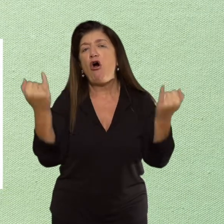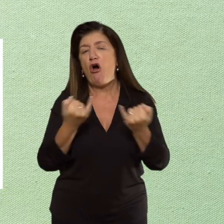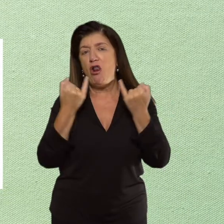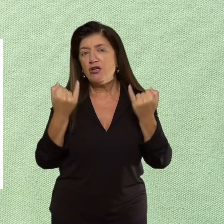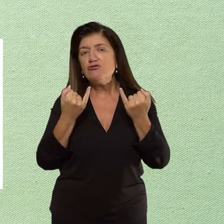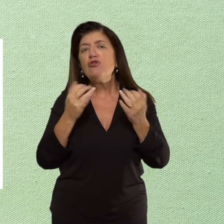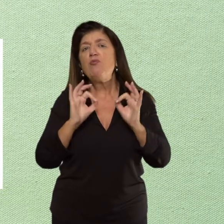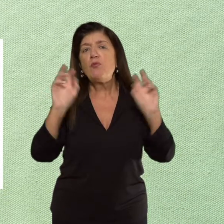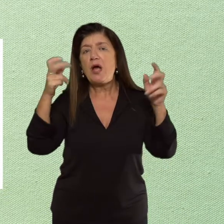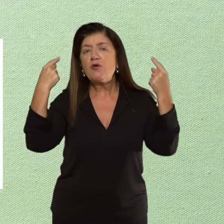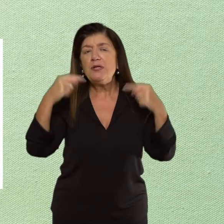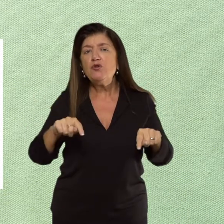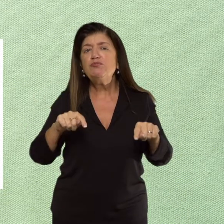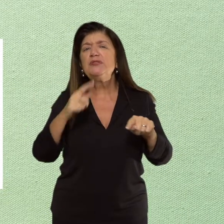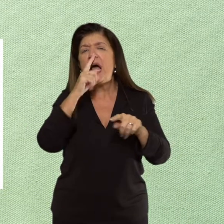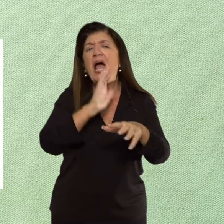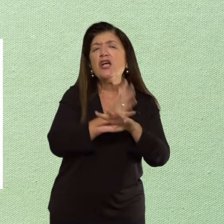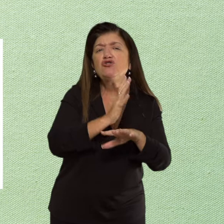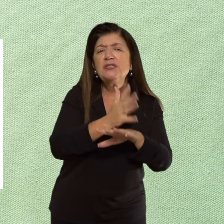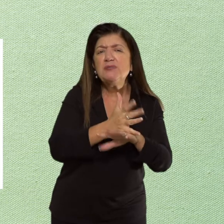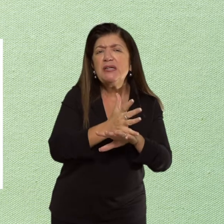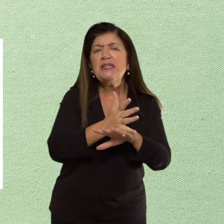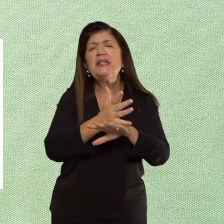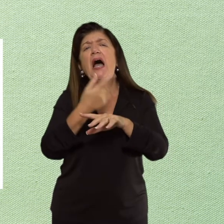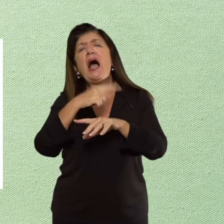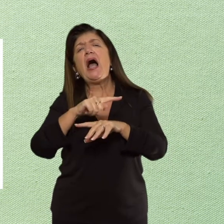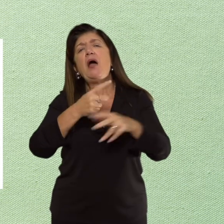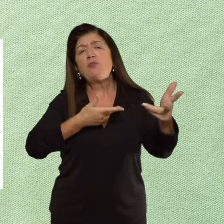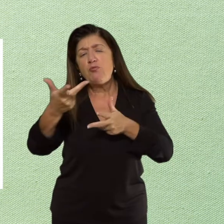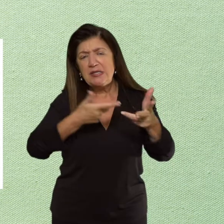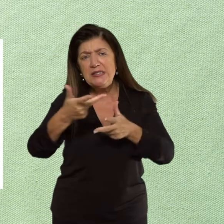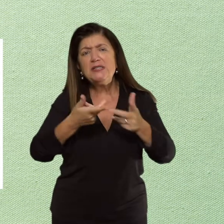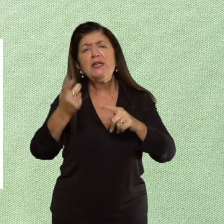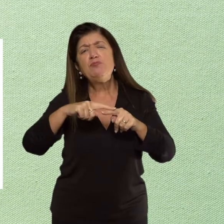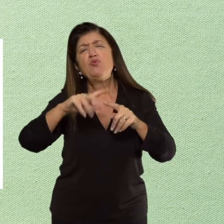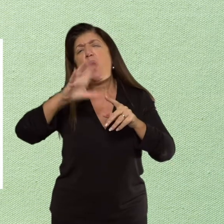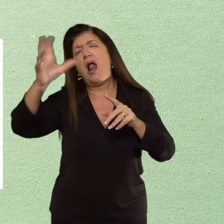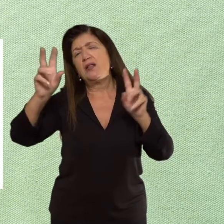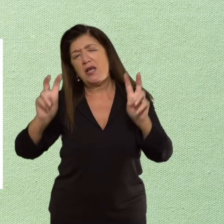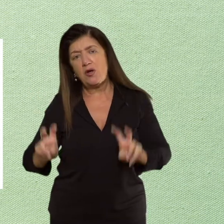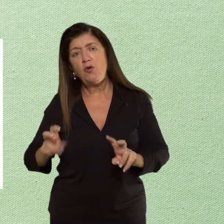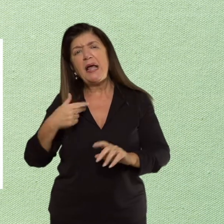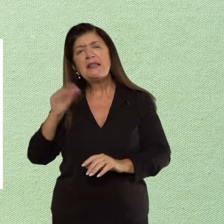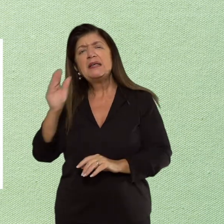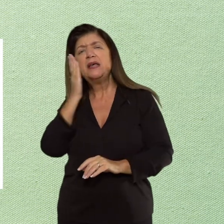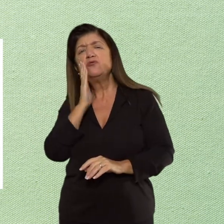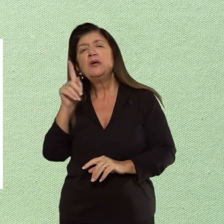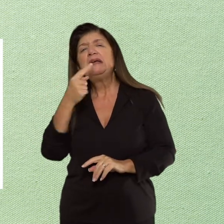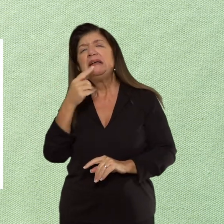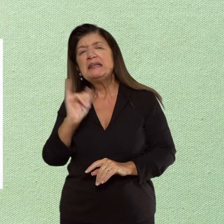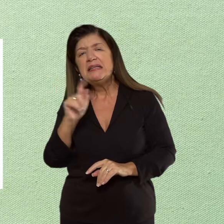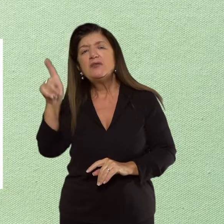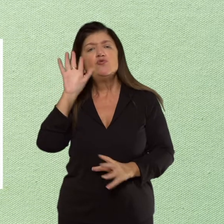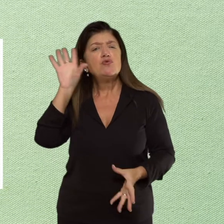per l'appunto, l'accessibilità e la sharing mobility, ma molto altro. Ti chiederei di presentarti, di dirci che